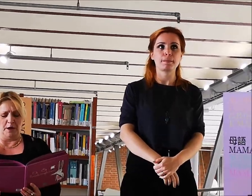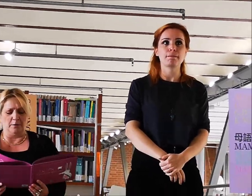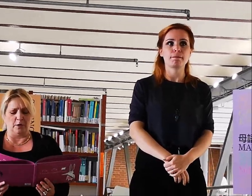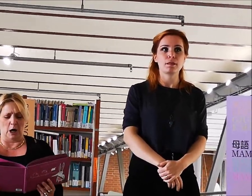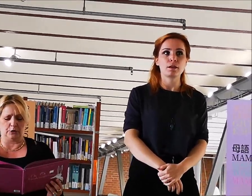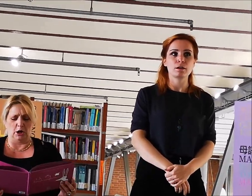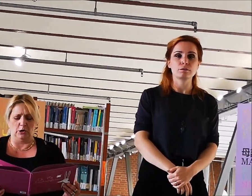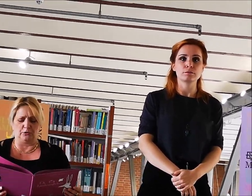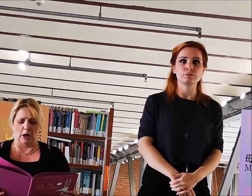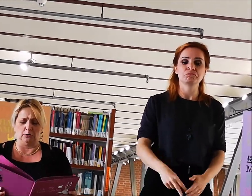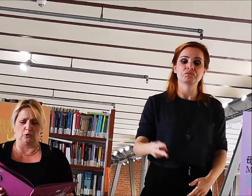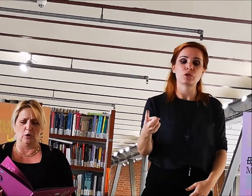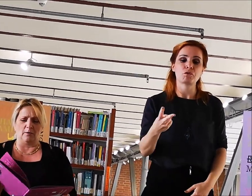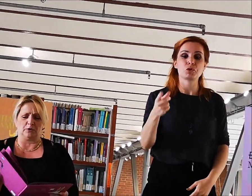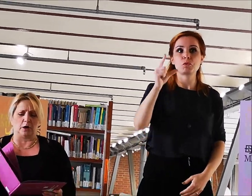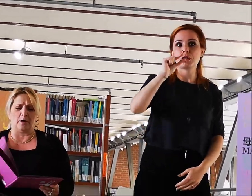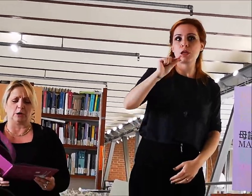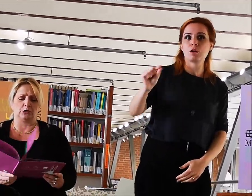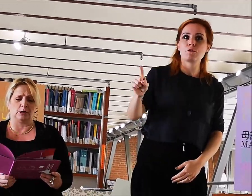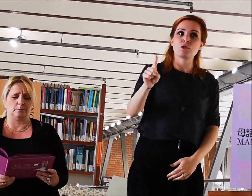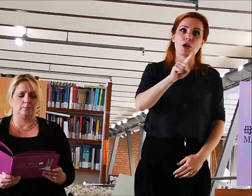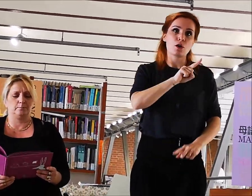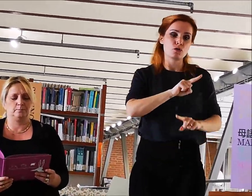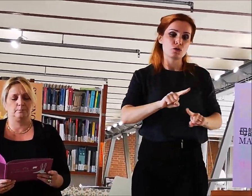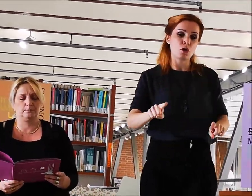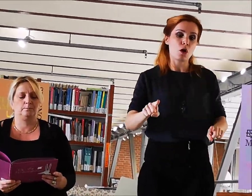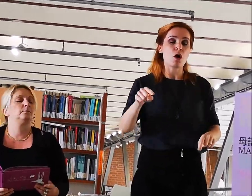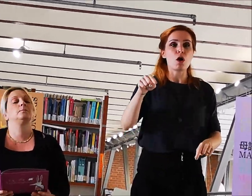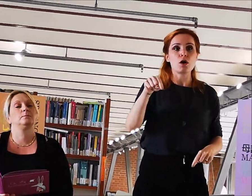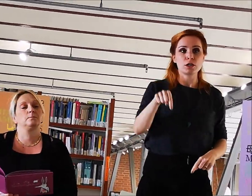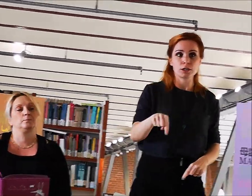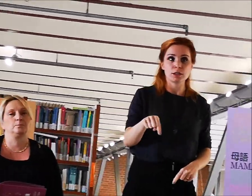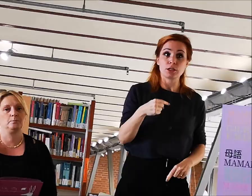Se non ve ne andate, io salto sulla vostra faccia.